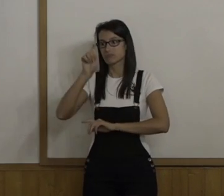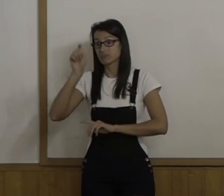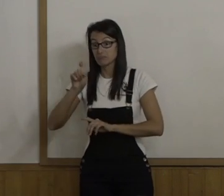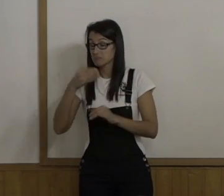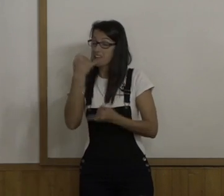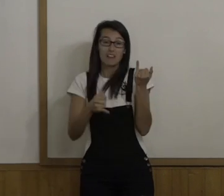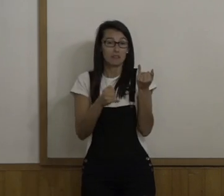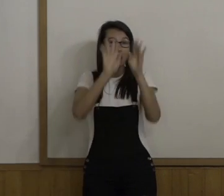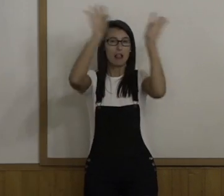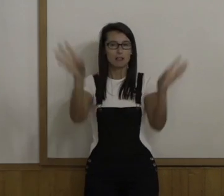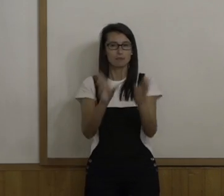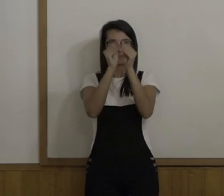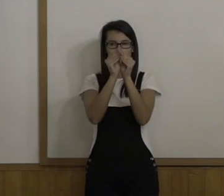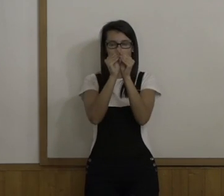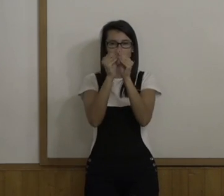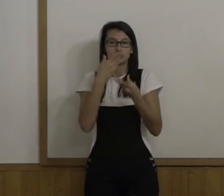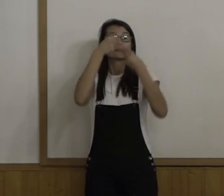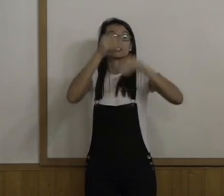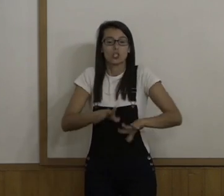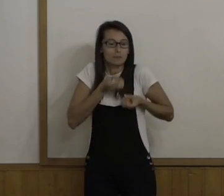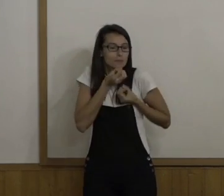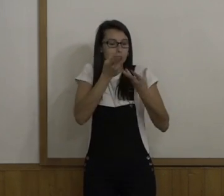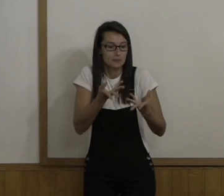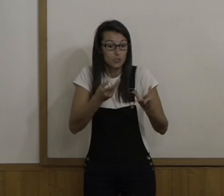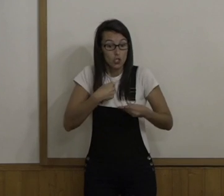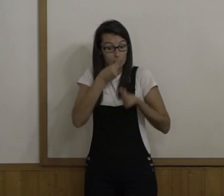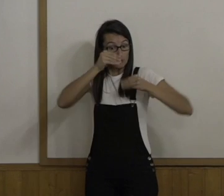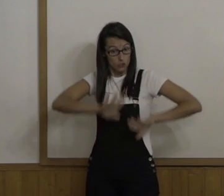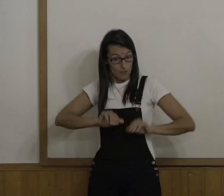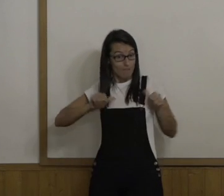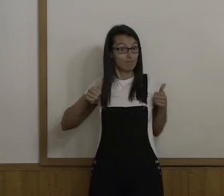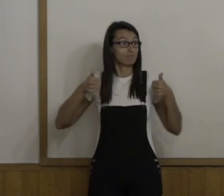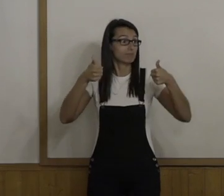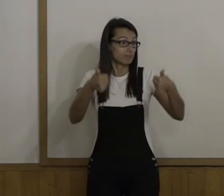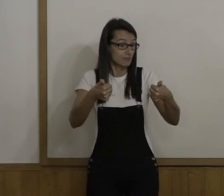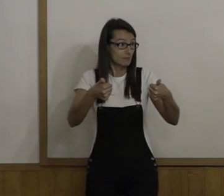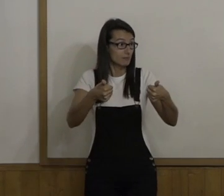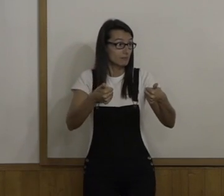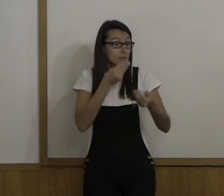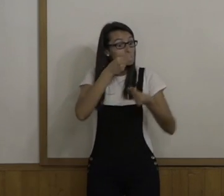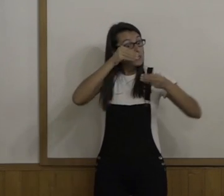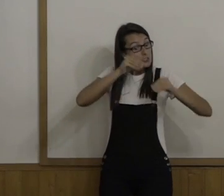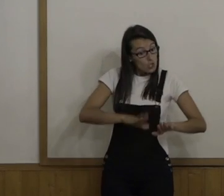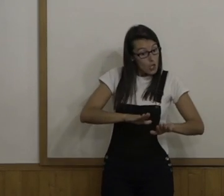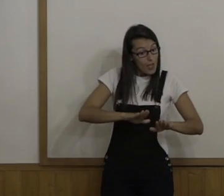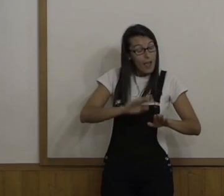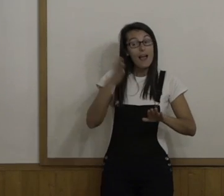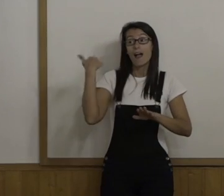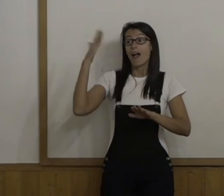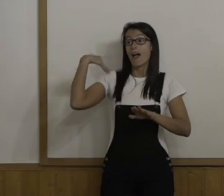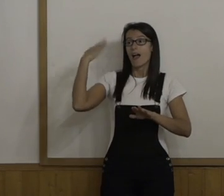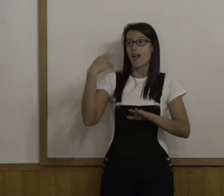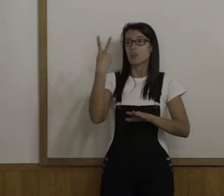de historias, es lo que nos canta. Me encantaría empezar con una historia que sucedió en el 2016, era